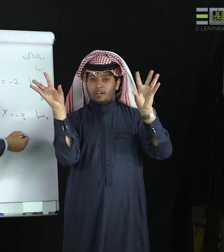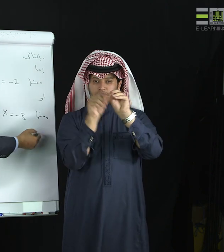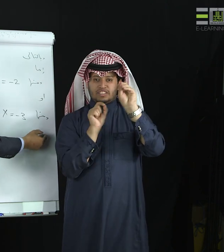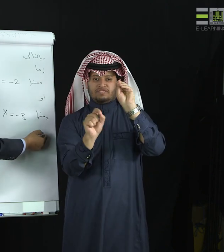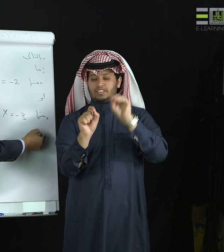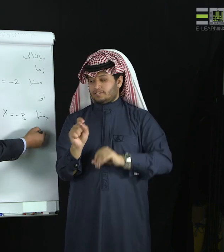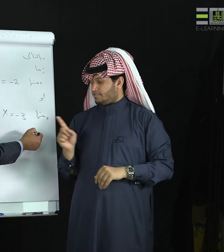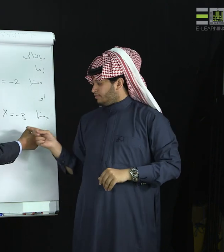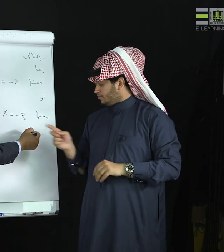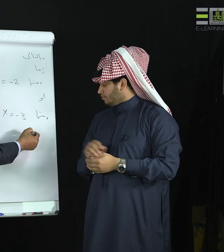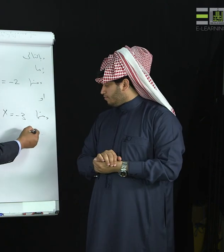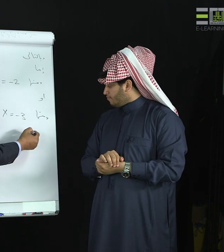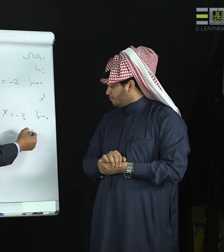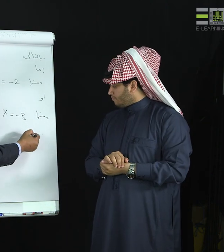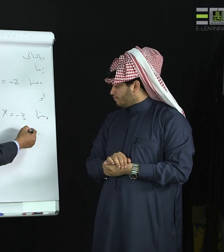إذن جذور المعادلة